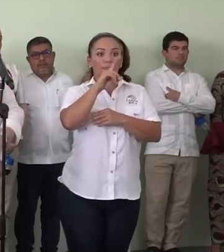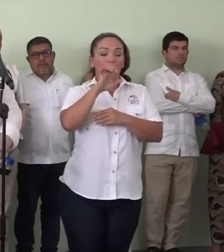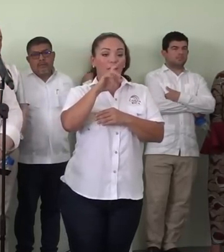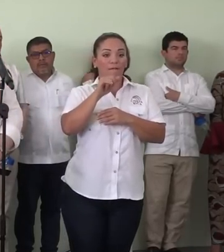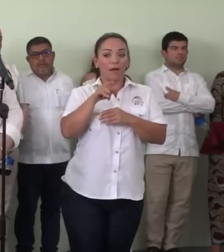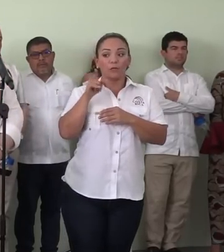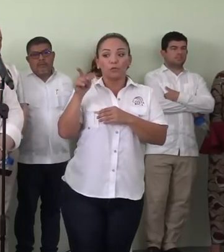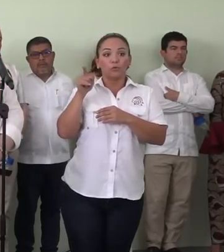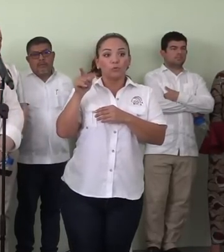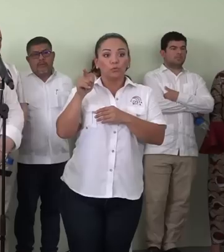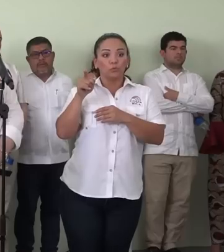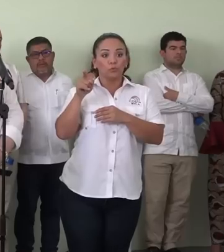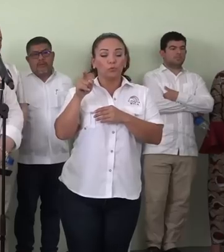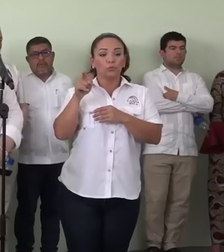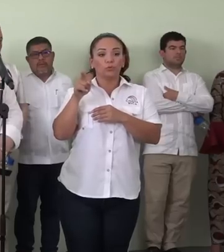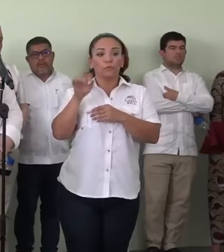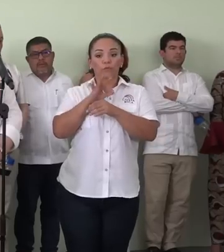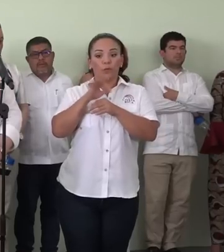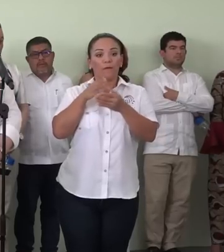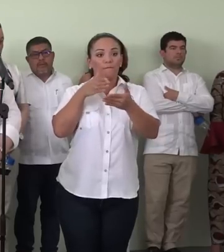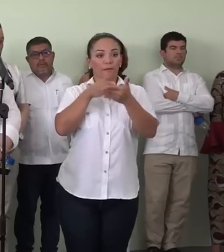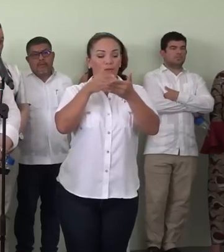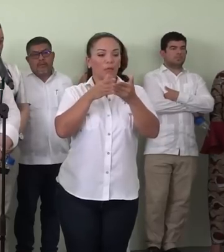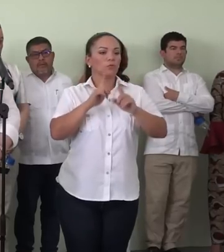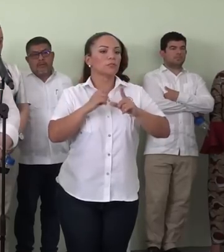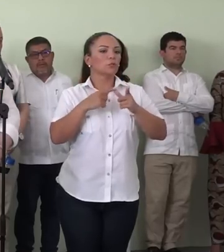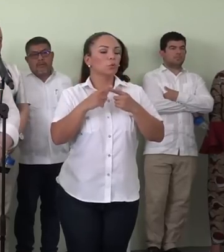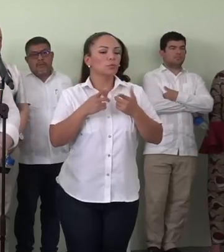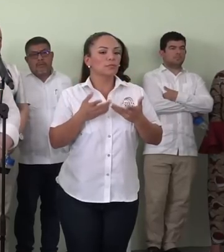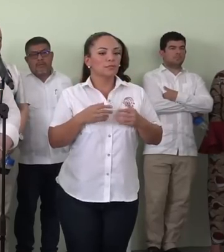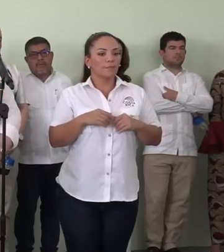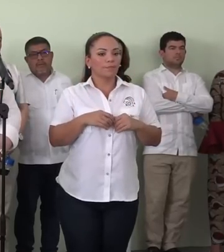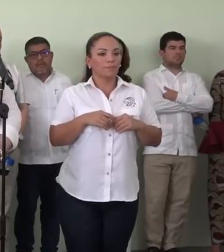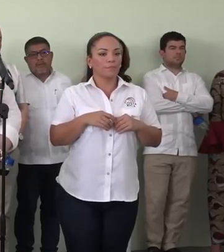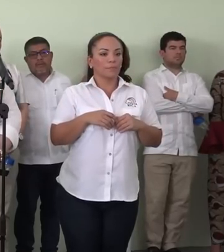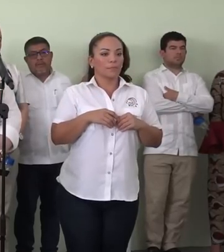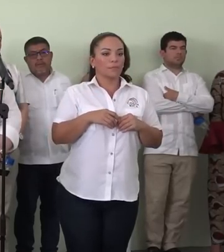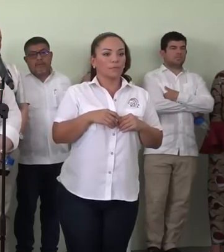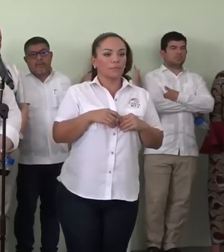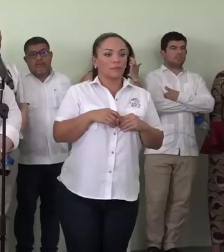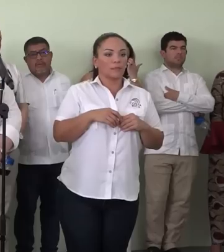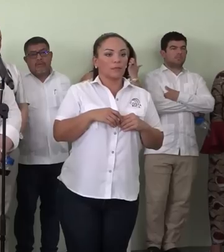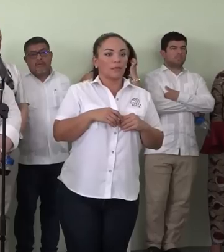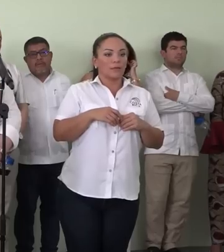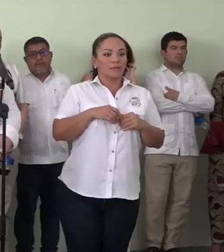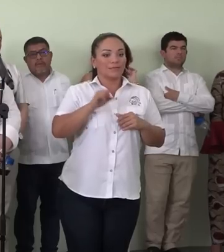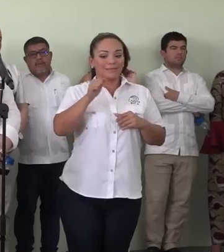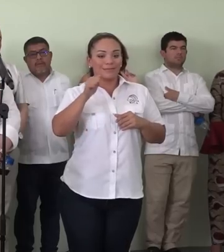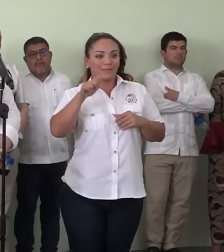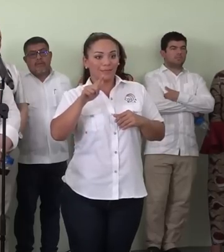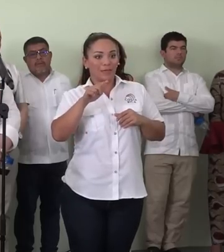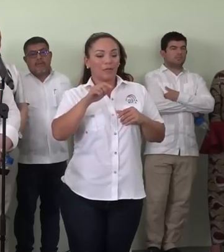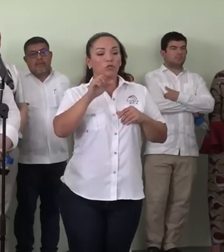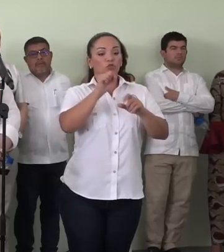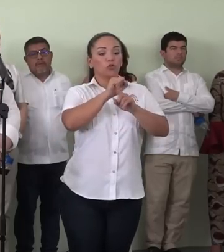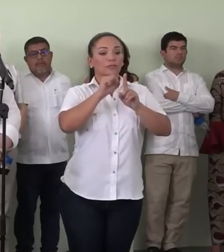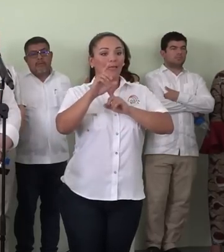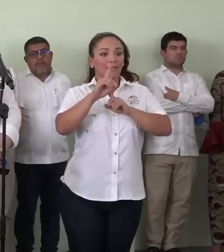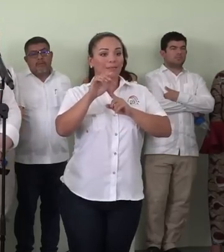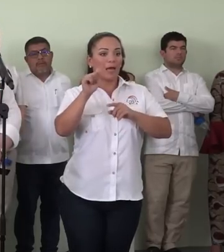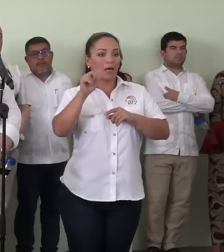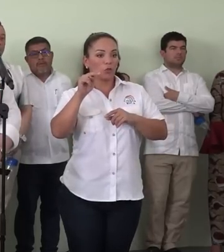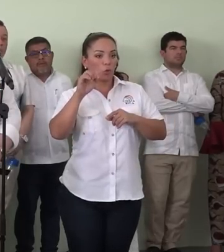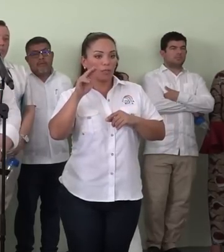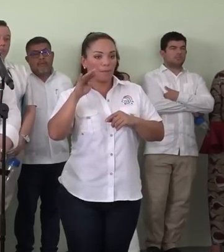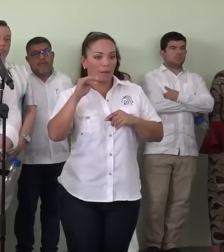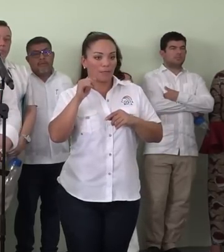No obstante, se había creado las sociedades anónimas laborales, la famosa SAL, para poder tener cooperativas que